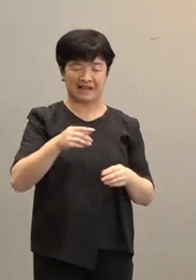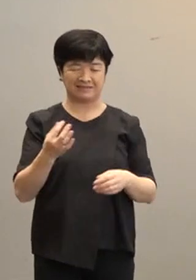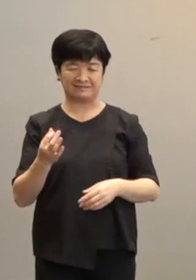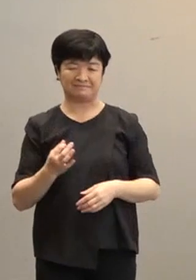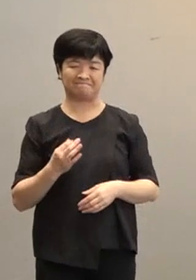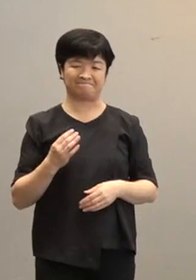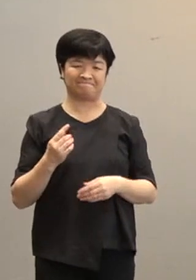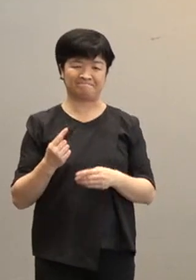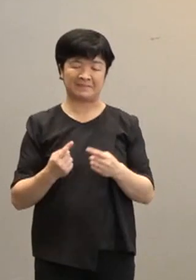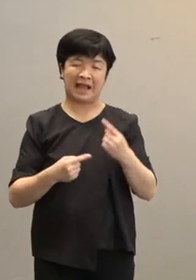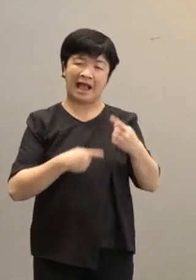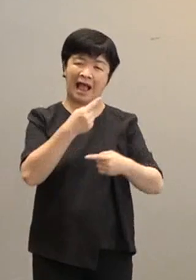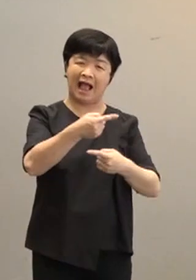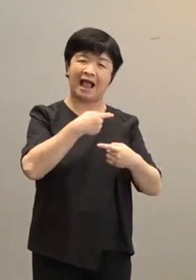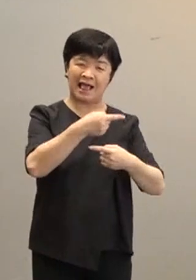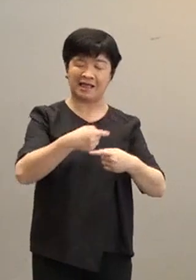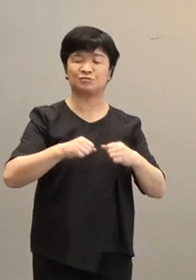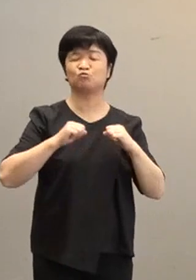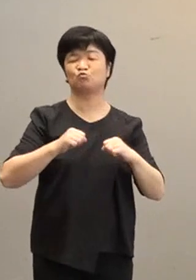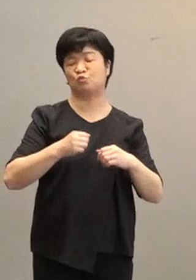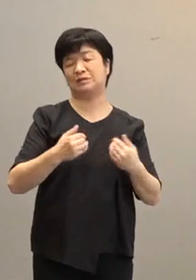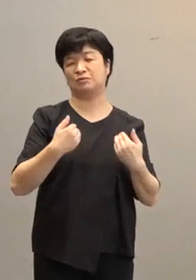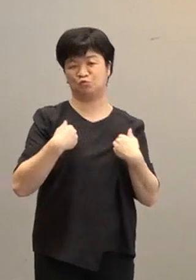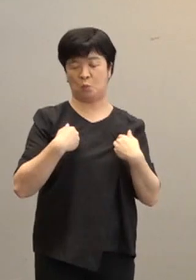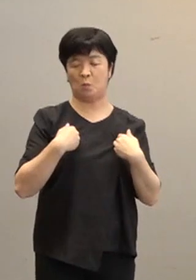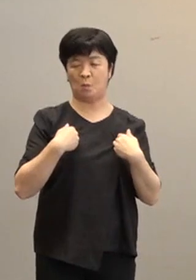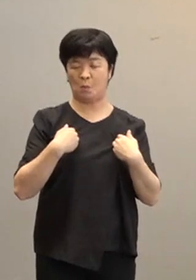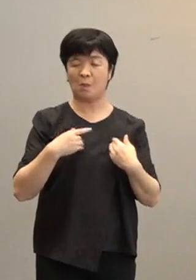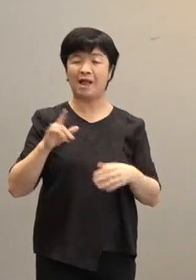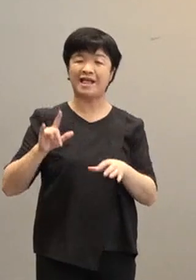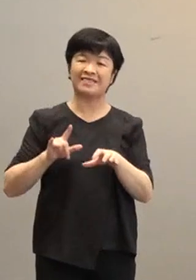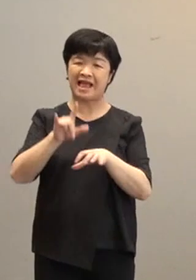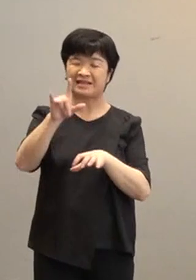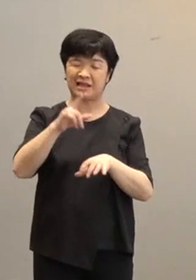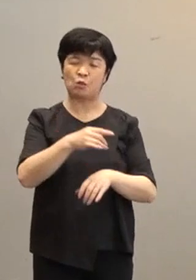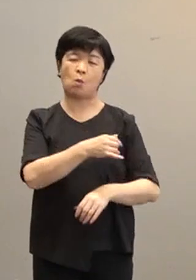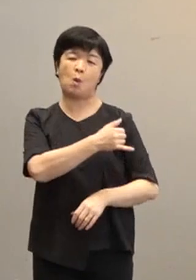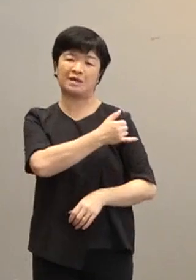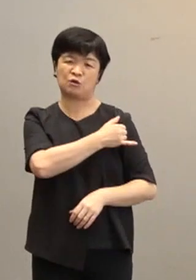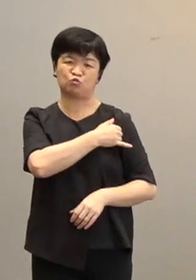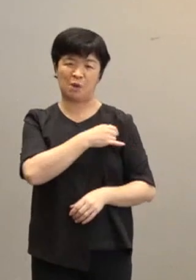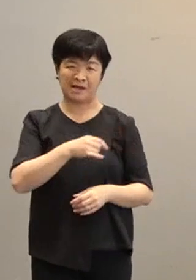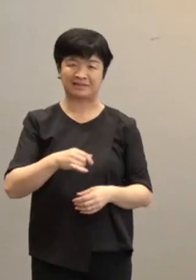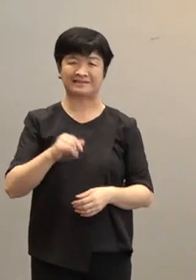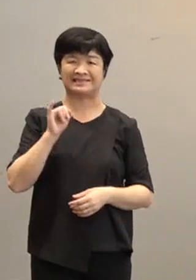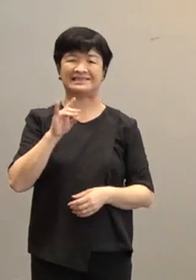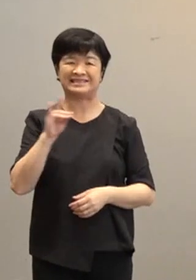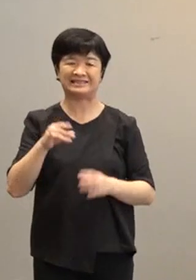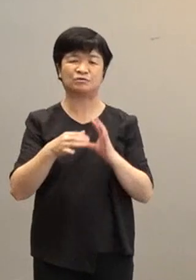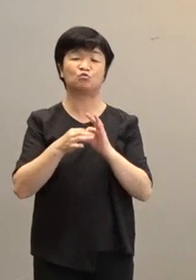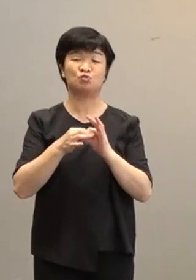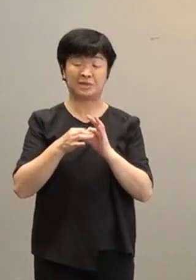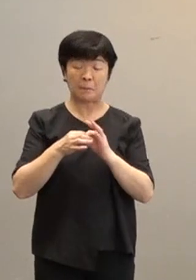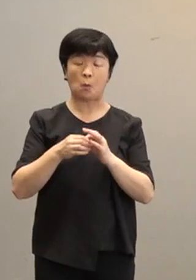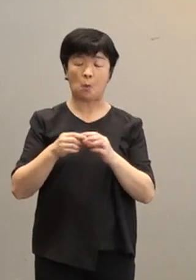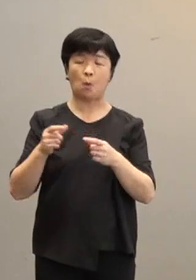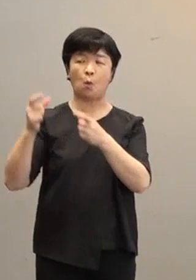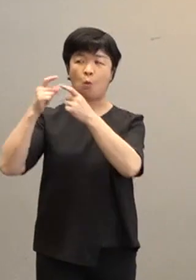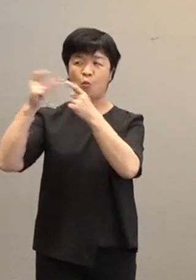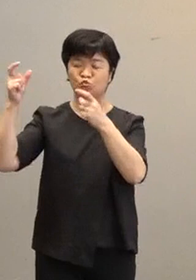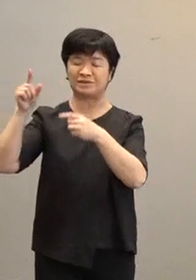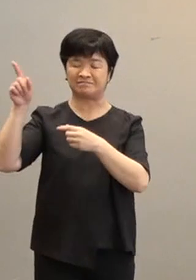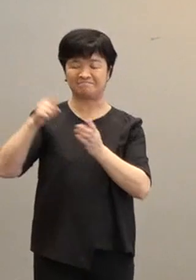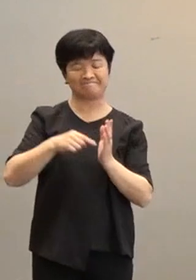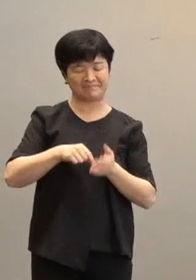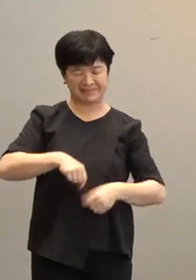成田空港の役割意義についてですね、これも我々県としてですね、しっかりと国に示していかなければいけないというふうに考えています